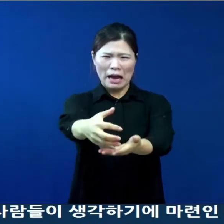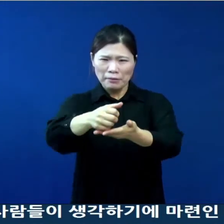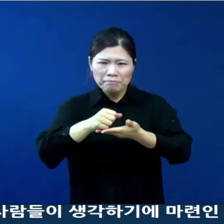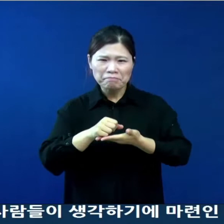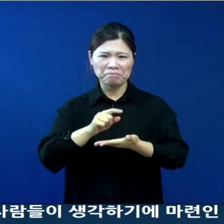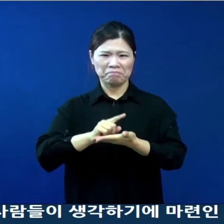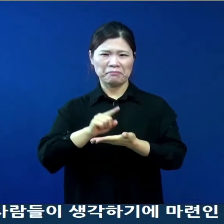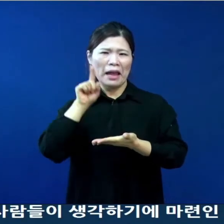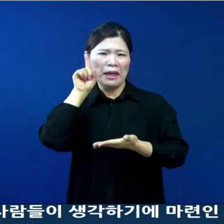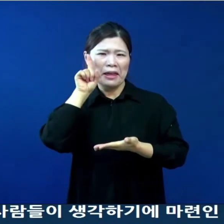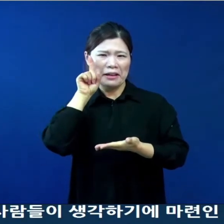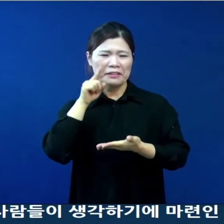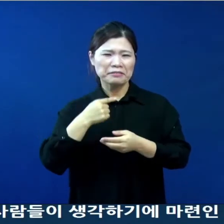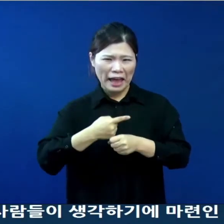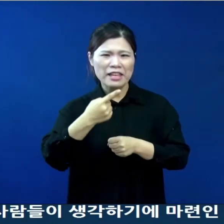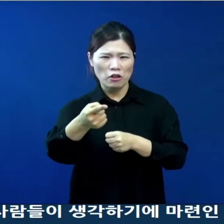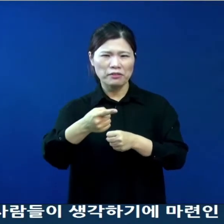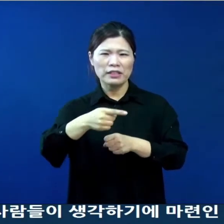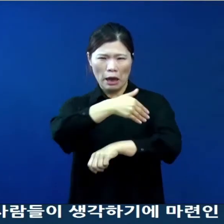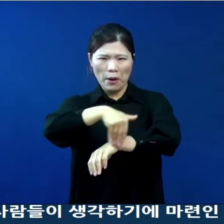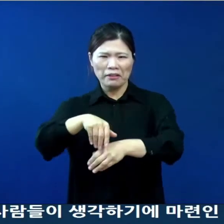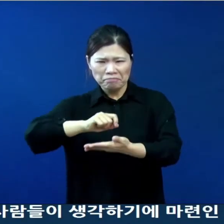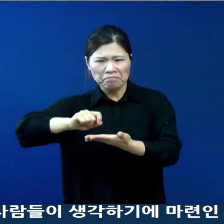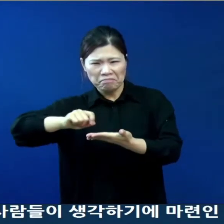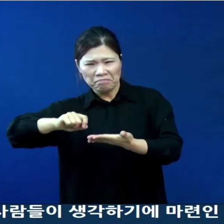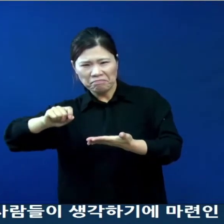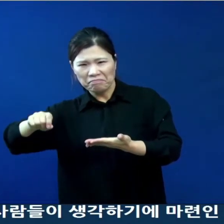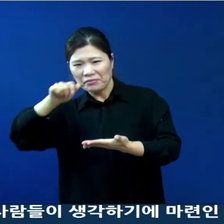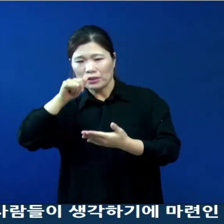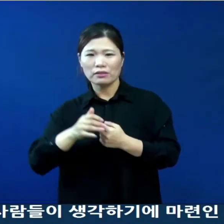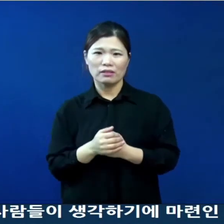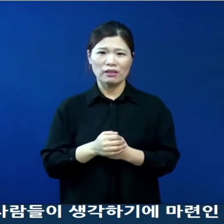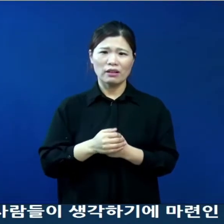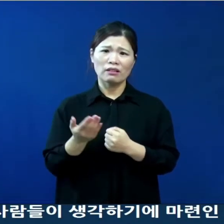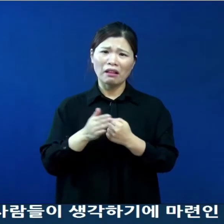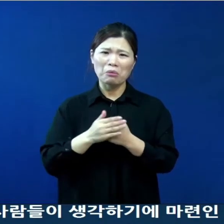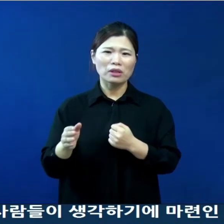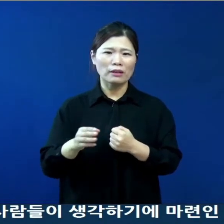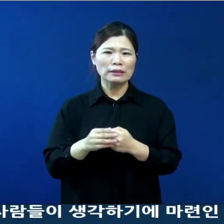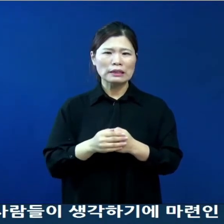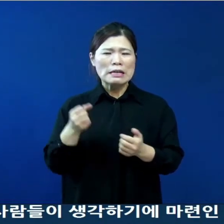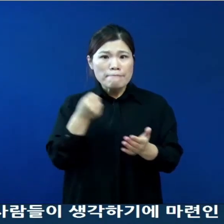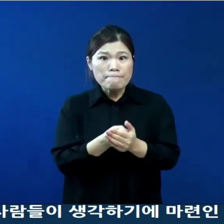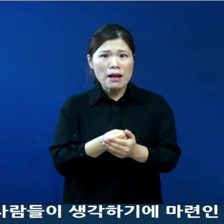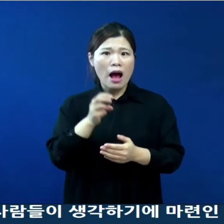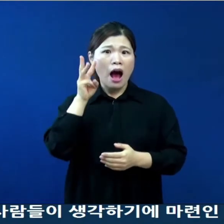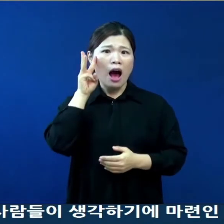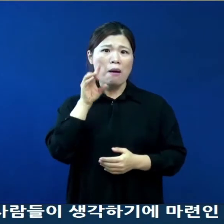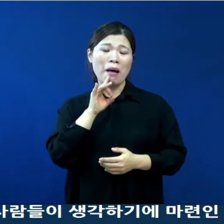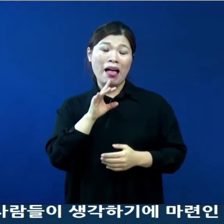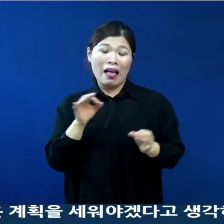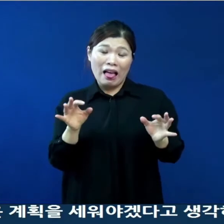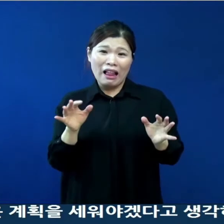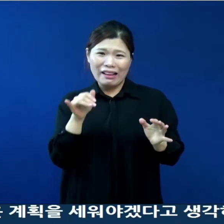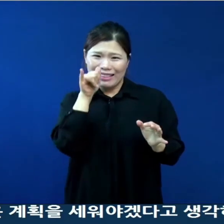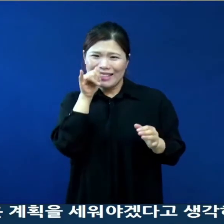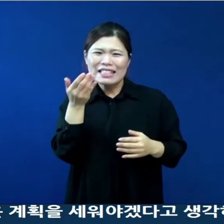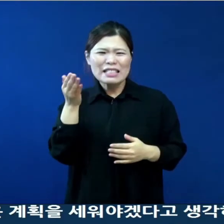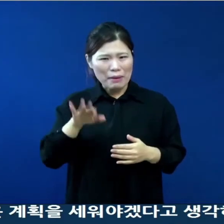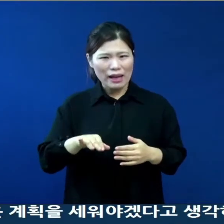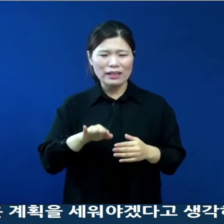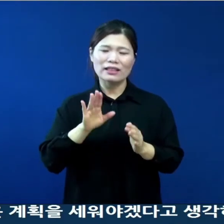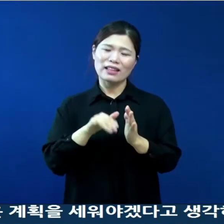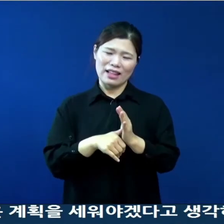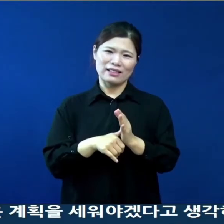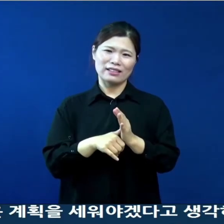합니다. 물론 우리의 경험을 통해서 작심삼일에 그칠 때도 있고 그대로 살지 못할 때도 있다는 걸 알지만 이 연말